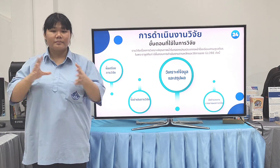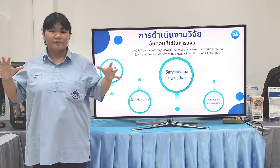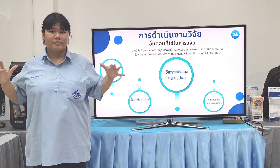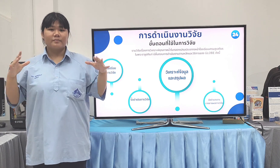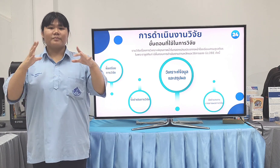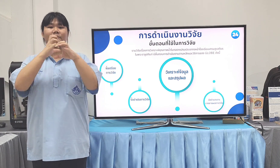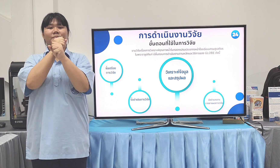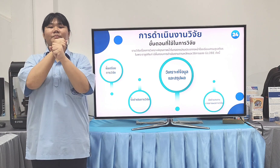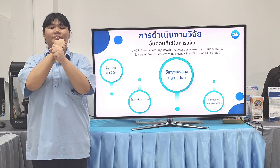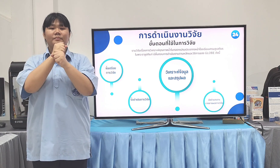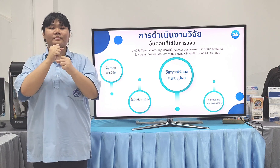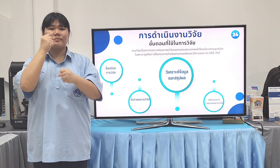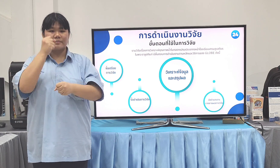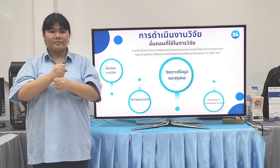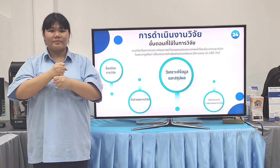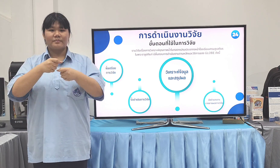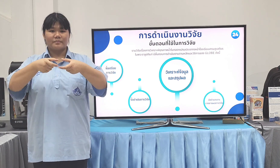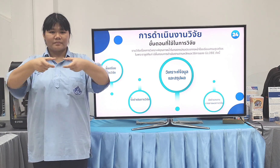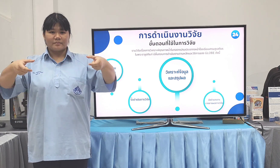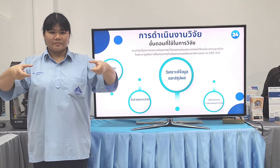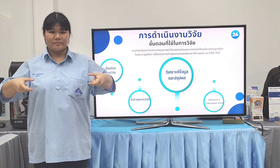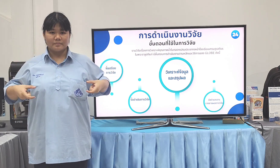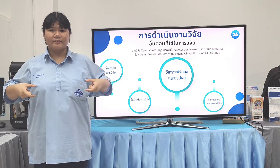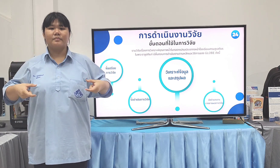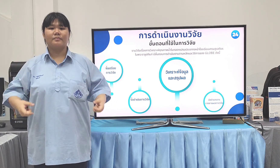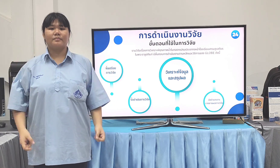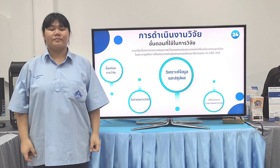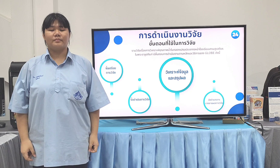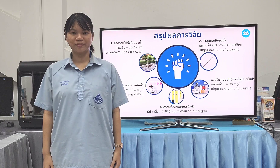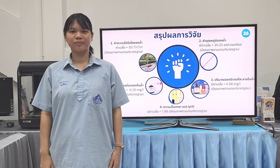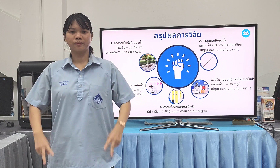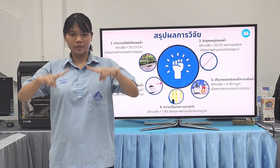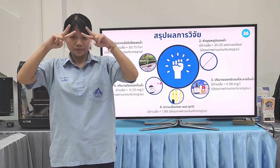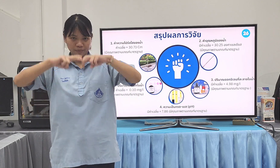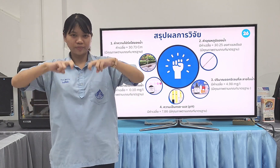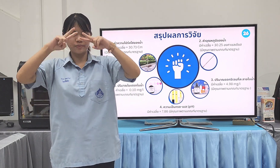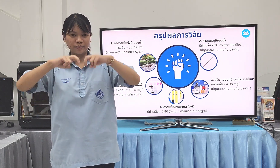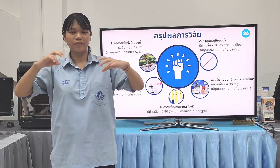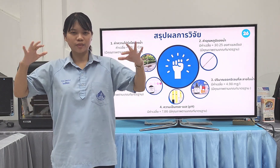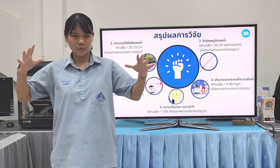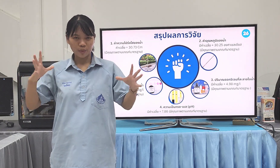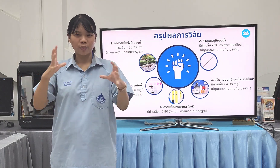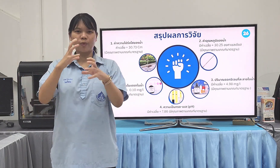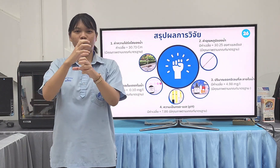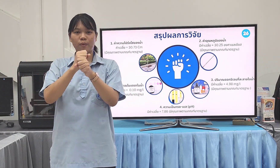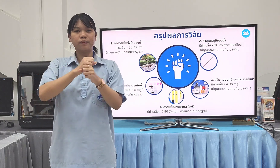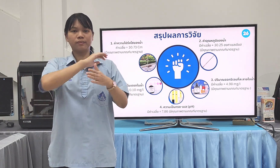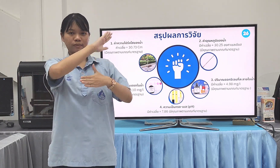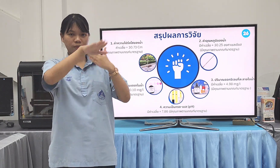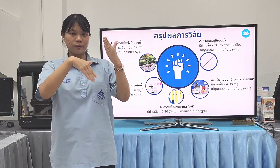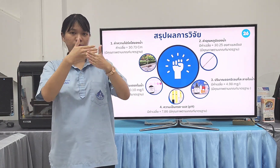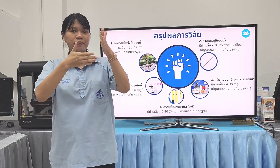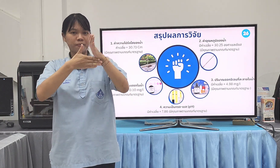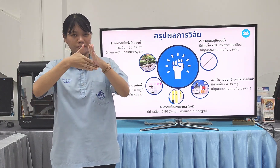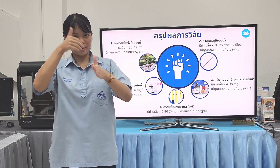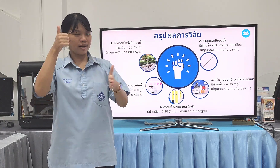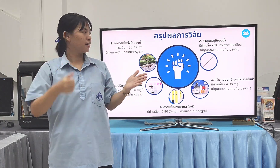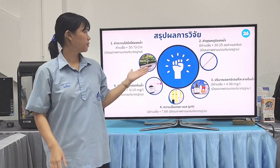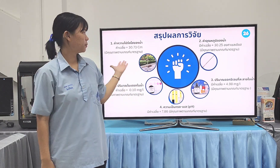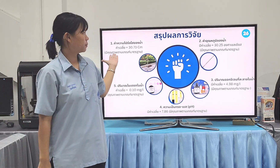สรุปผลและจัดทำเอกสารรายงานผลการวิจัยสรุปผลการวิจัยค่าที่ตรวจวัดได้ทั้งหมด